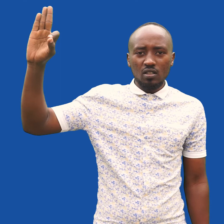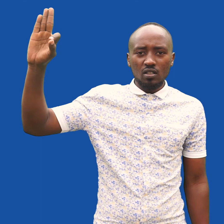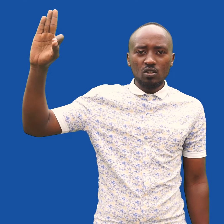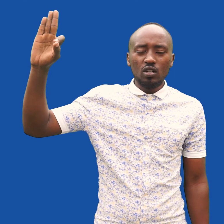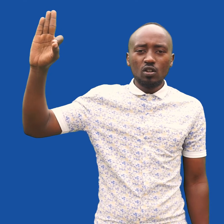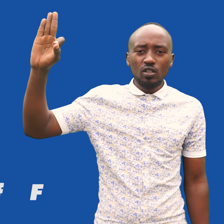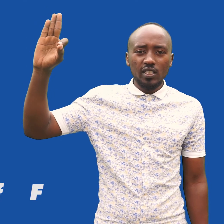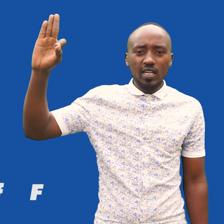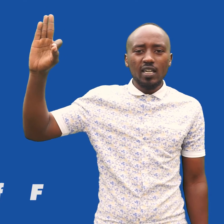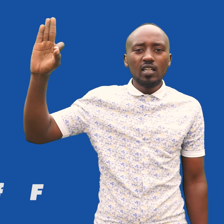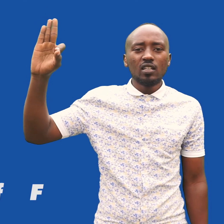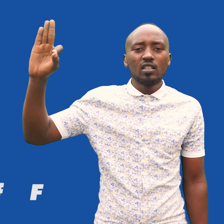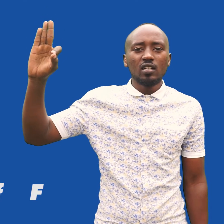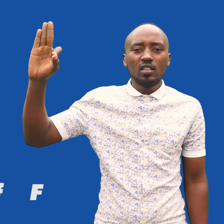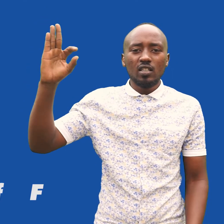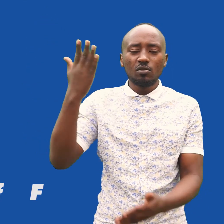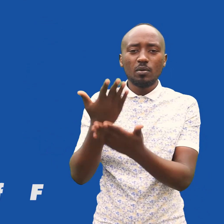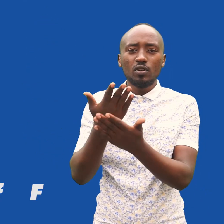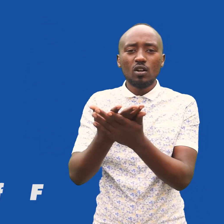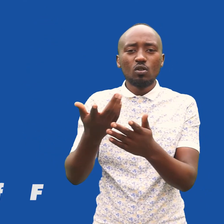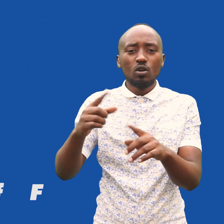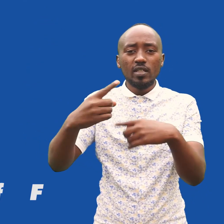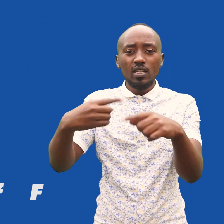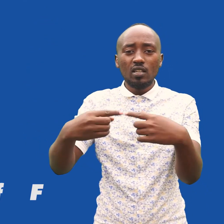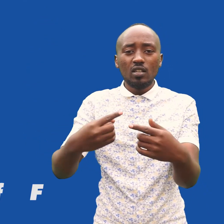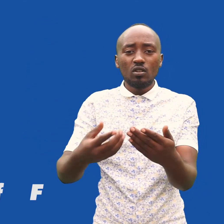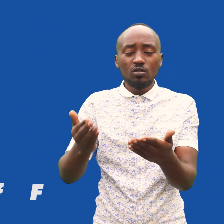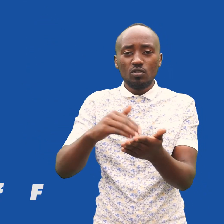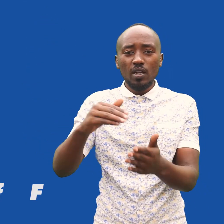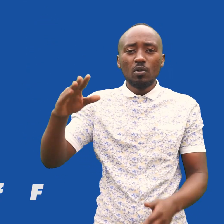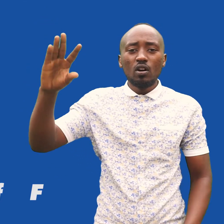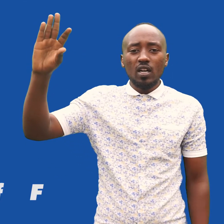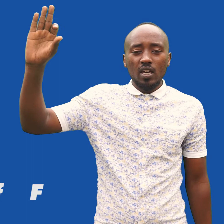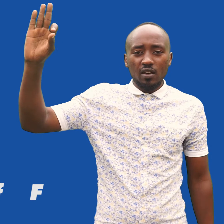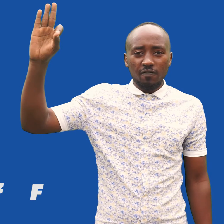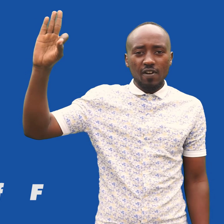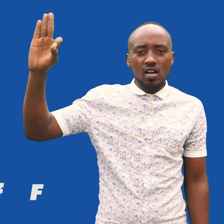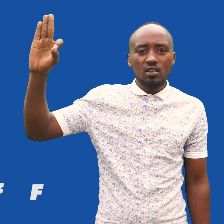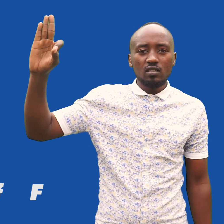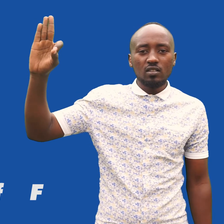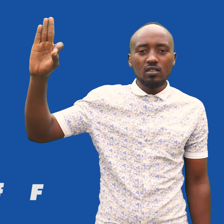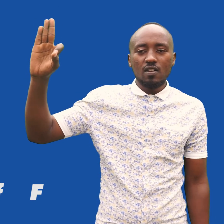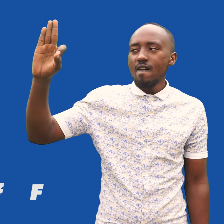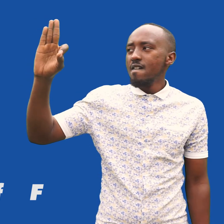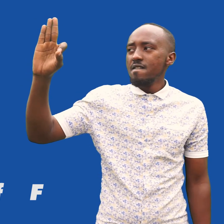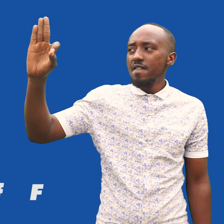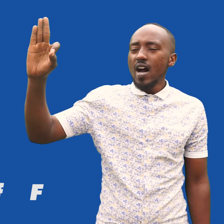Yo, iloro, shechaane. Ndaku sabaku gulango, uko meze, uzisubiremo. Fa, fa. Ra,